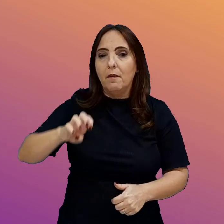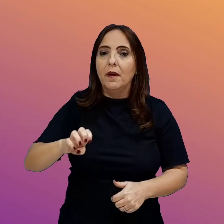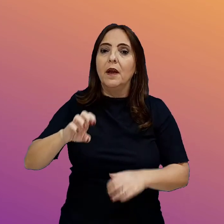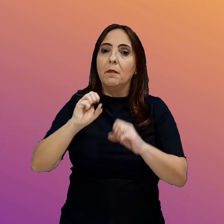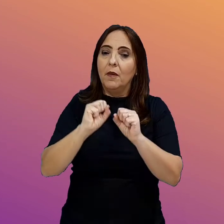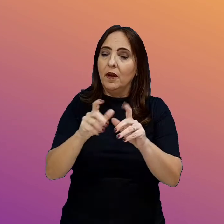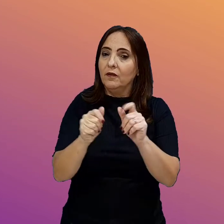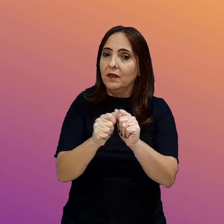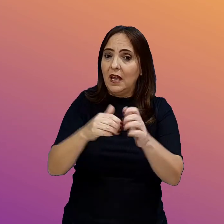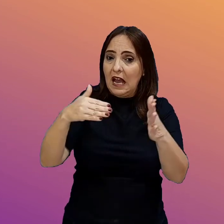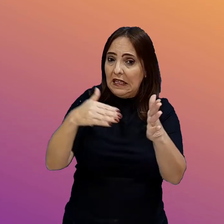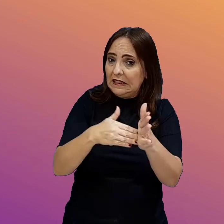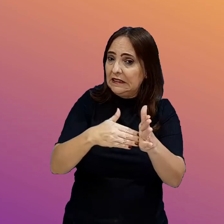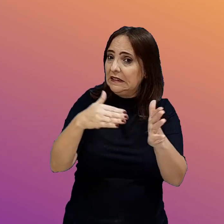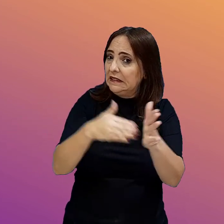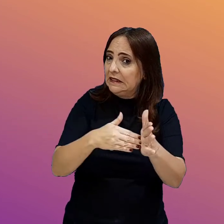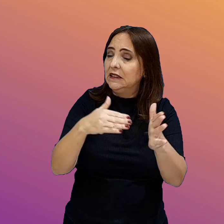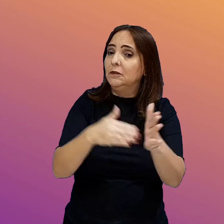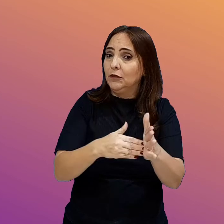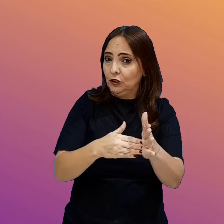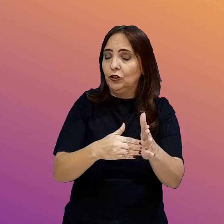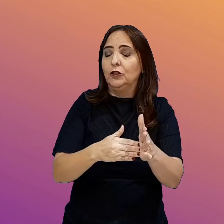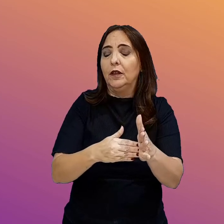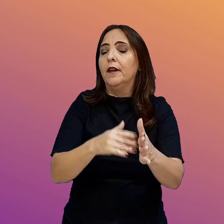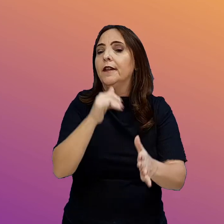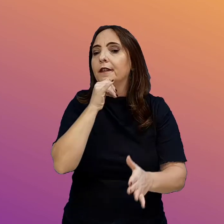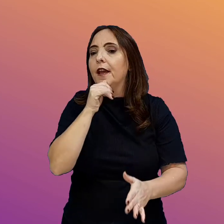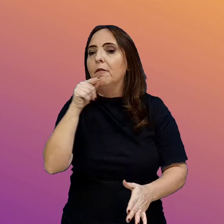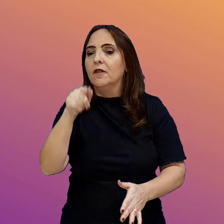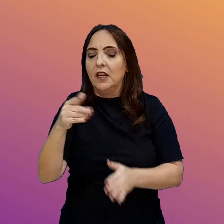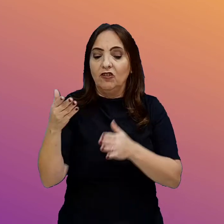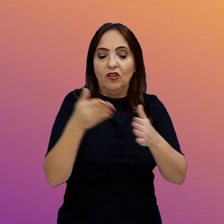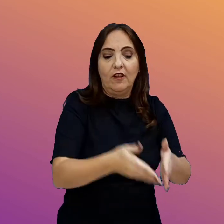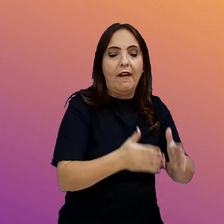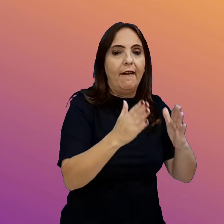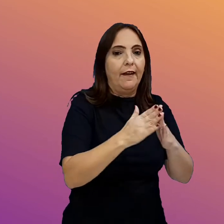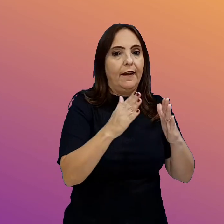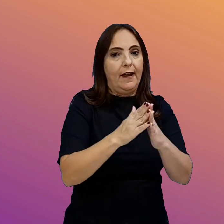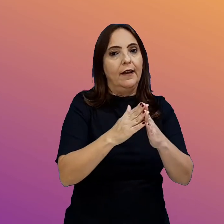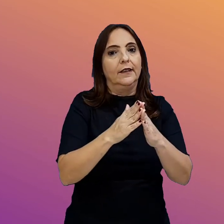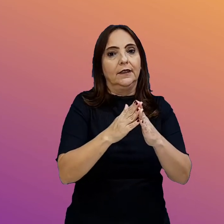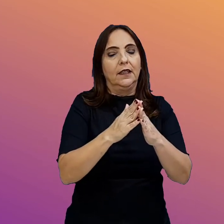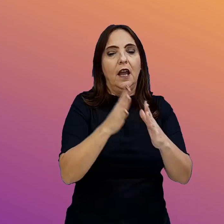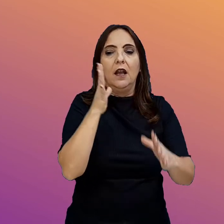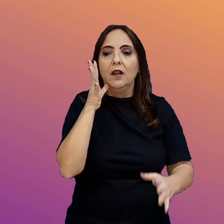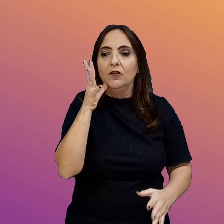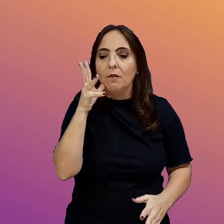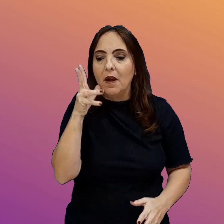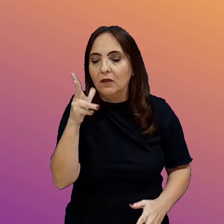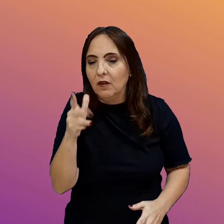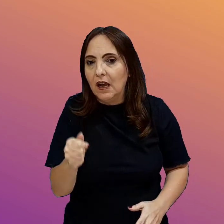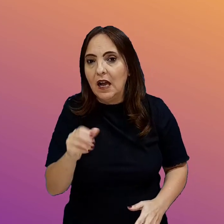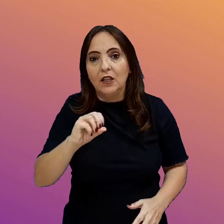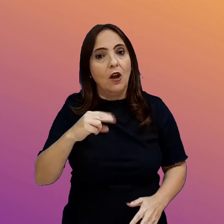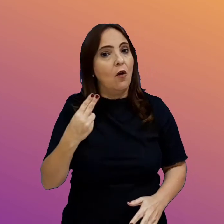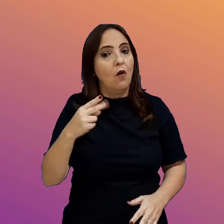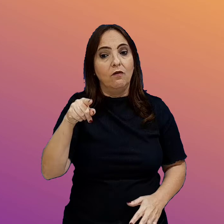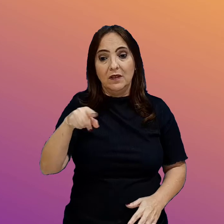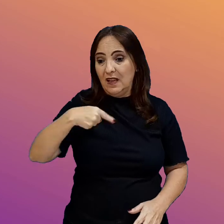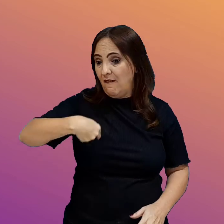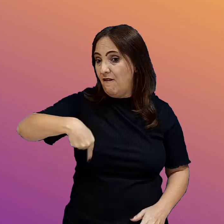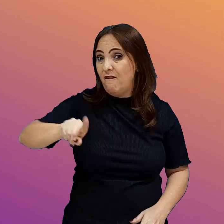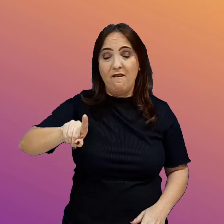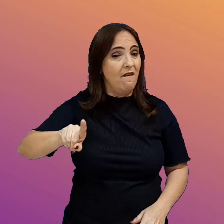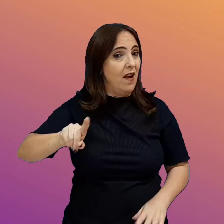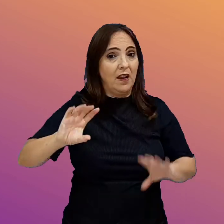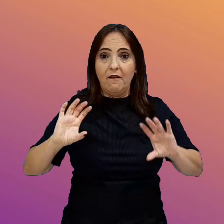severidade. Você não vai chegar tarde, você não vai para tal festa, você não vai andar